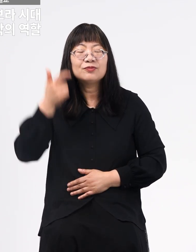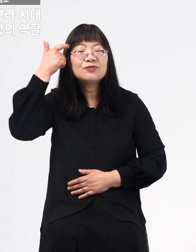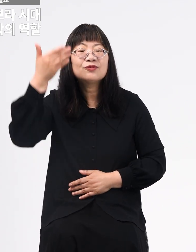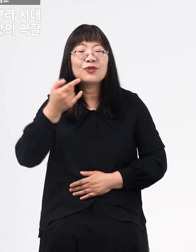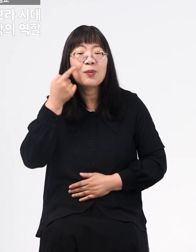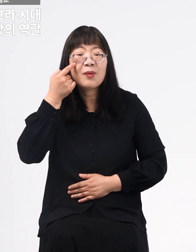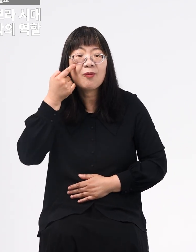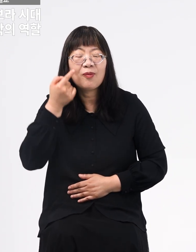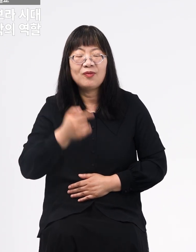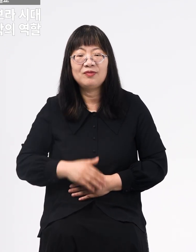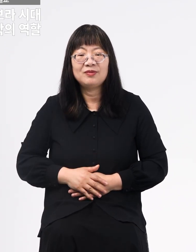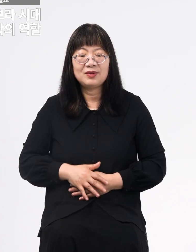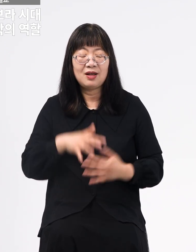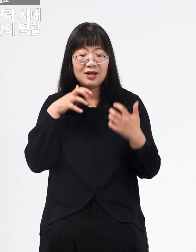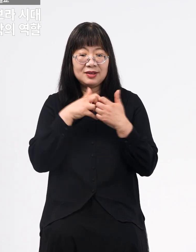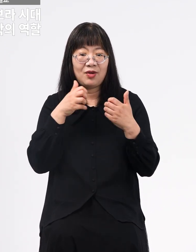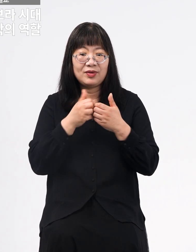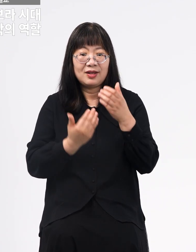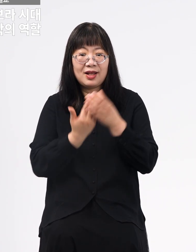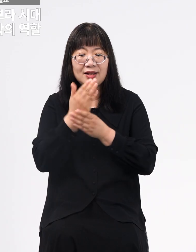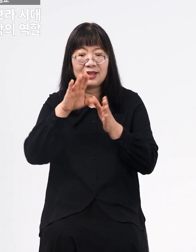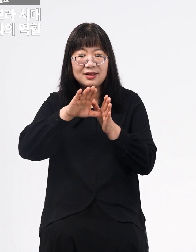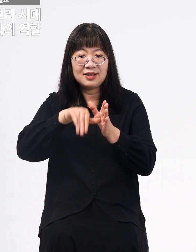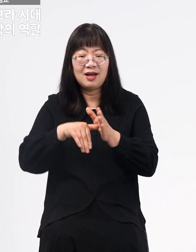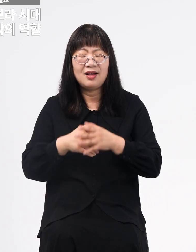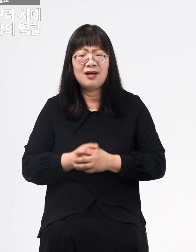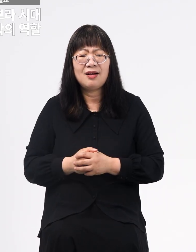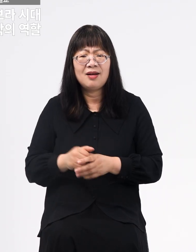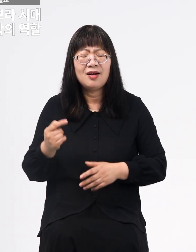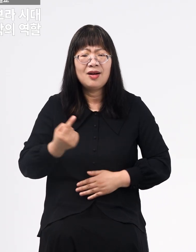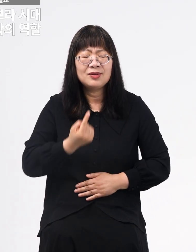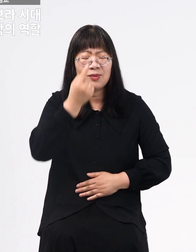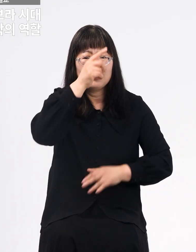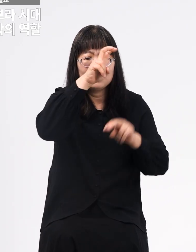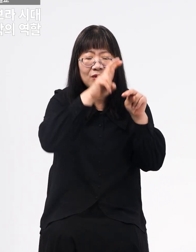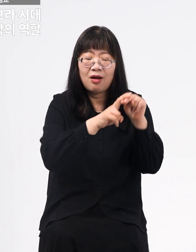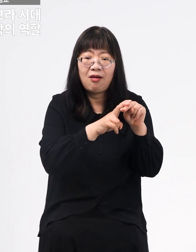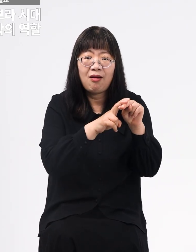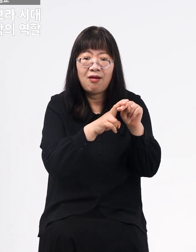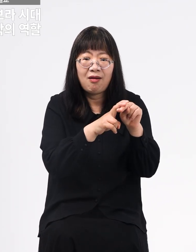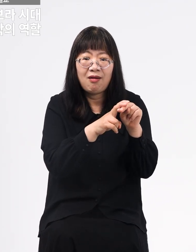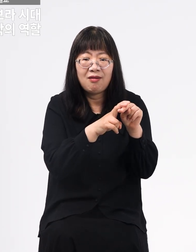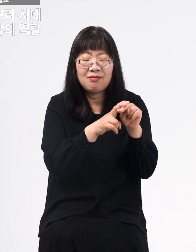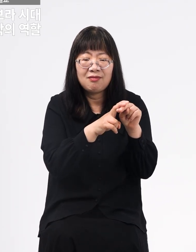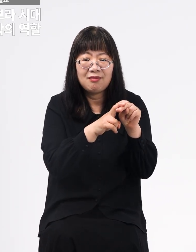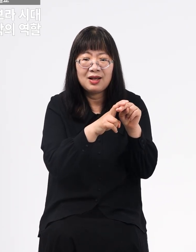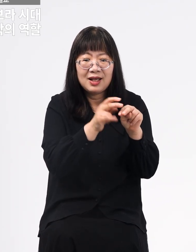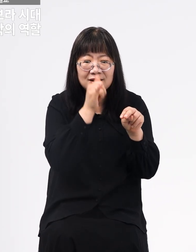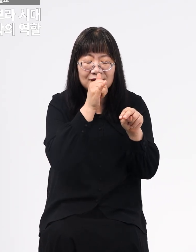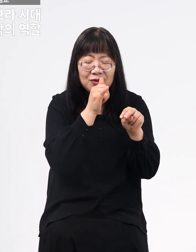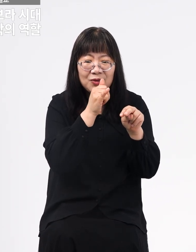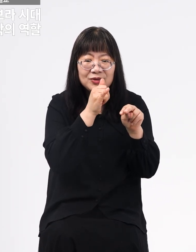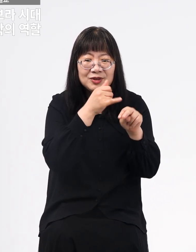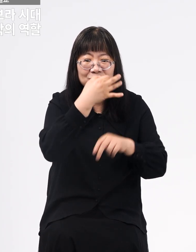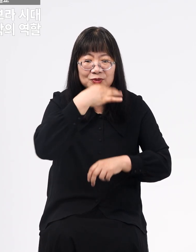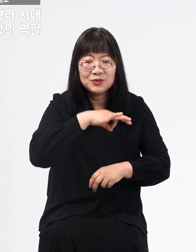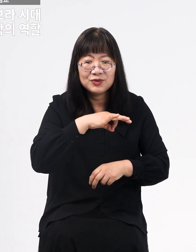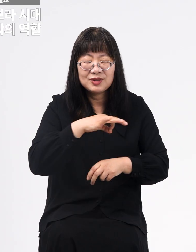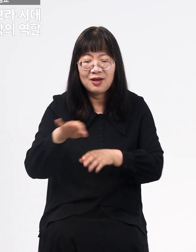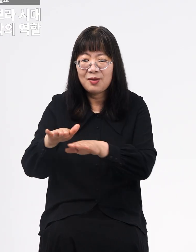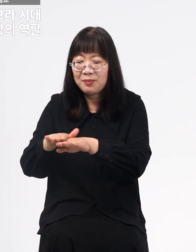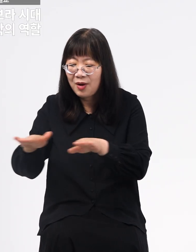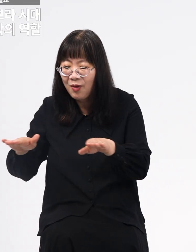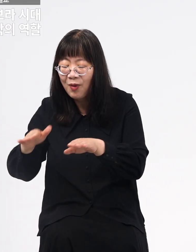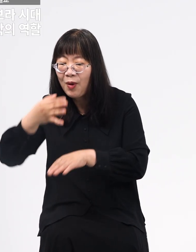물어봅시다. 전쟁을 할 때 높은 위치에 있는 것이 유리합니까?